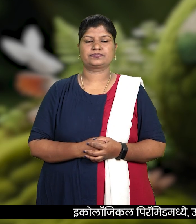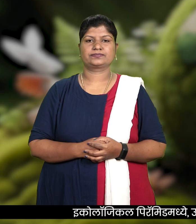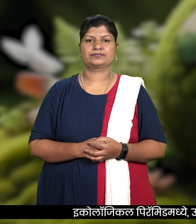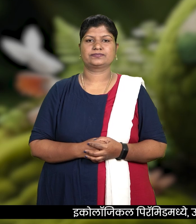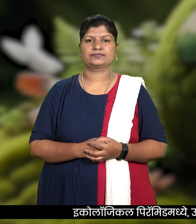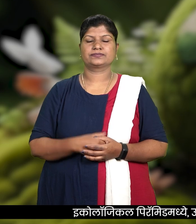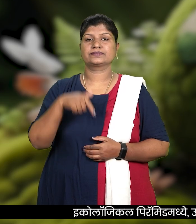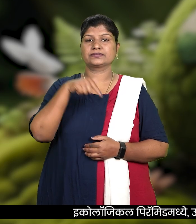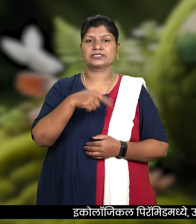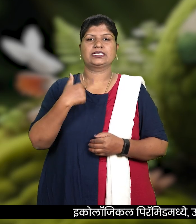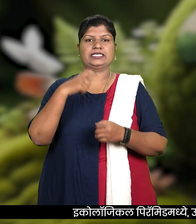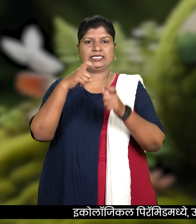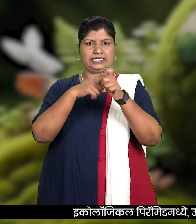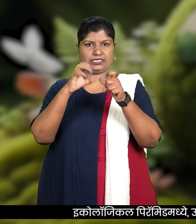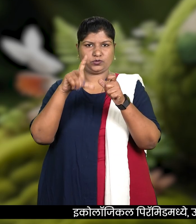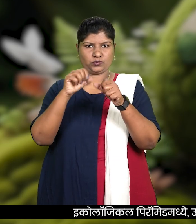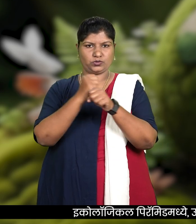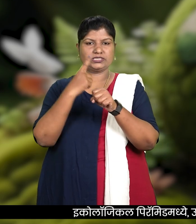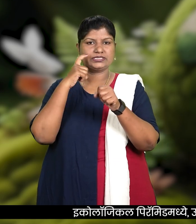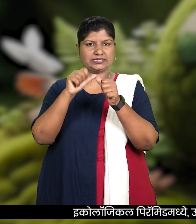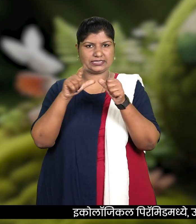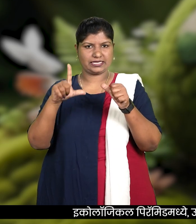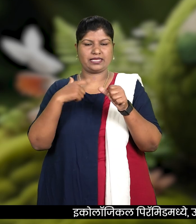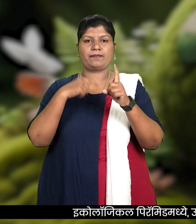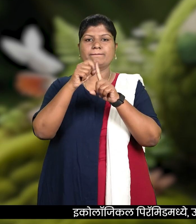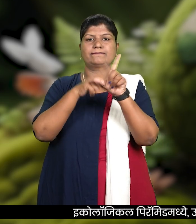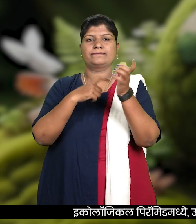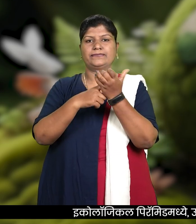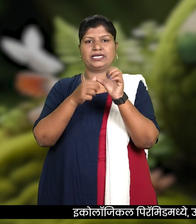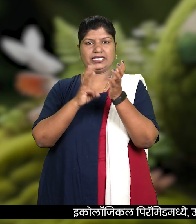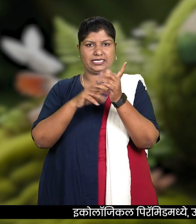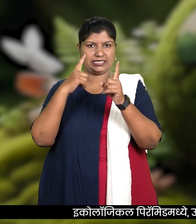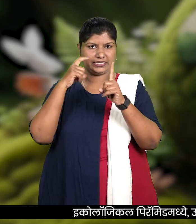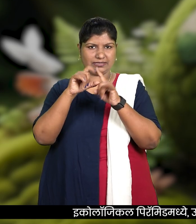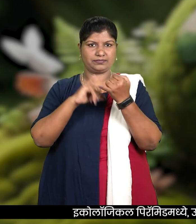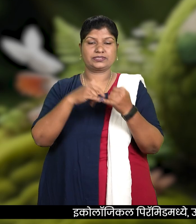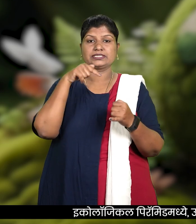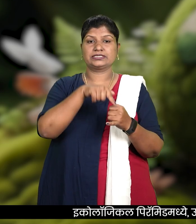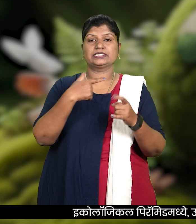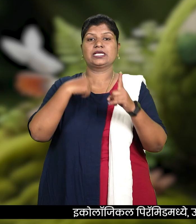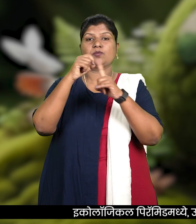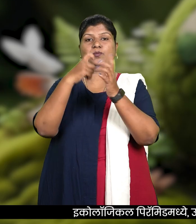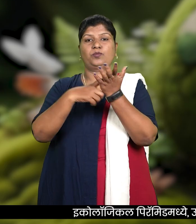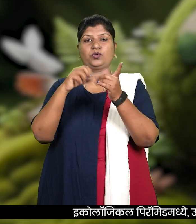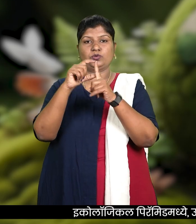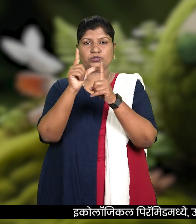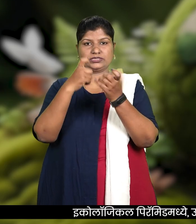इकॉलॉजिकल पिरामिडमध्ये उत्पादक बेस व्यापतात आणि ग्राहकांचे विविध स्तर क्रमिक स्तर व्यापतात.